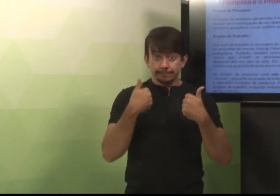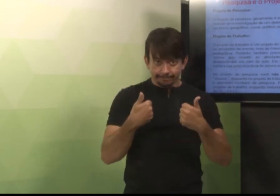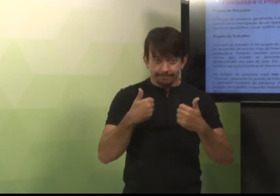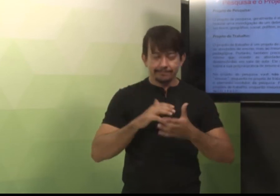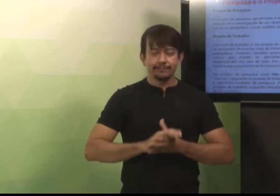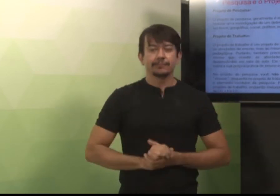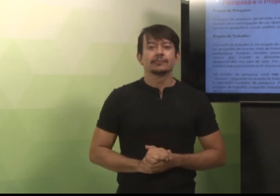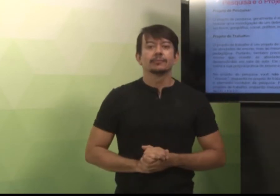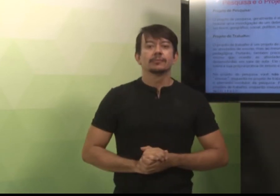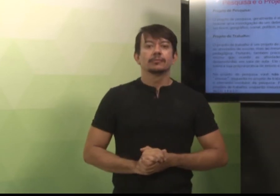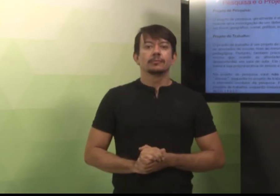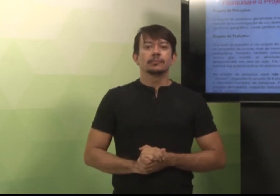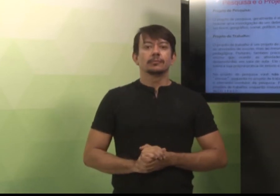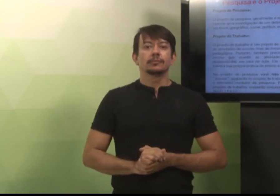uma diferença.